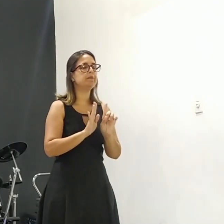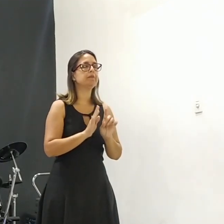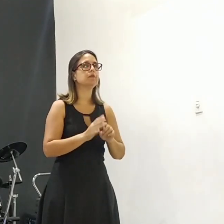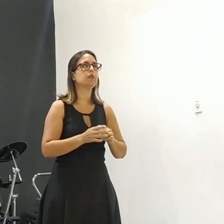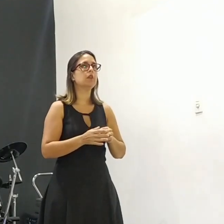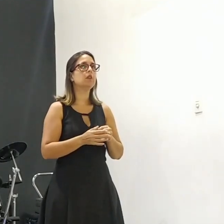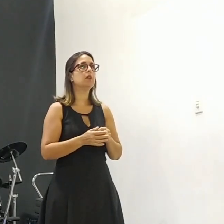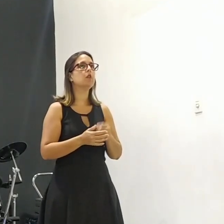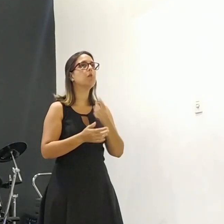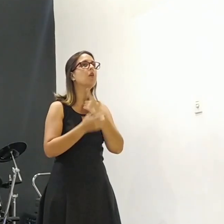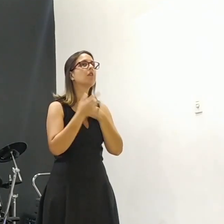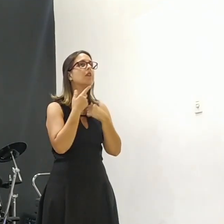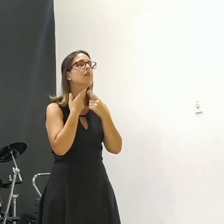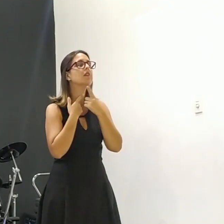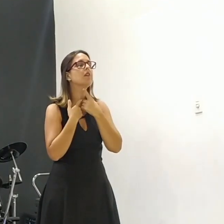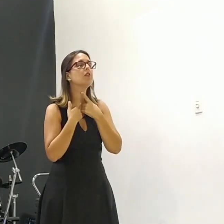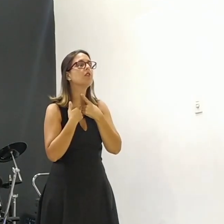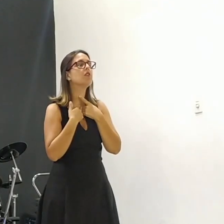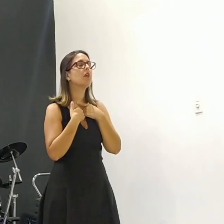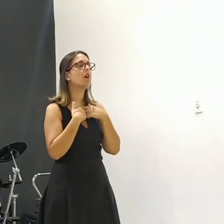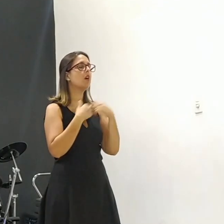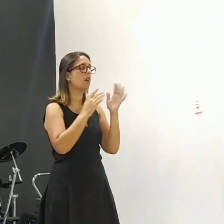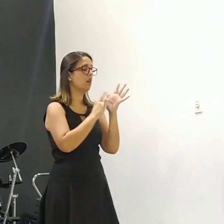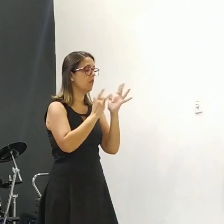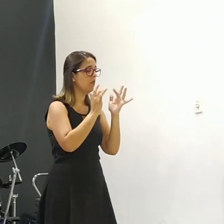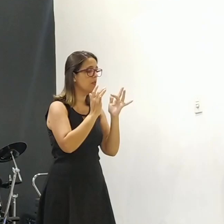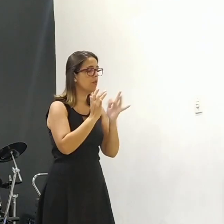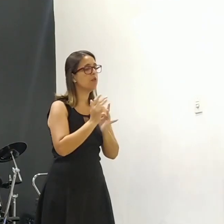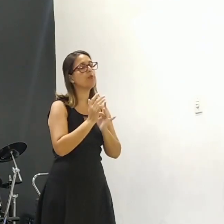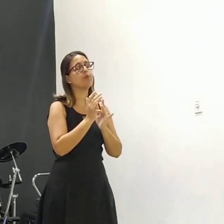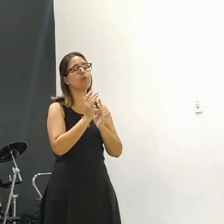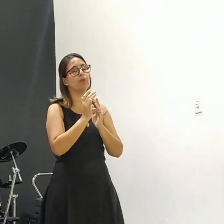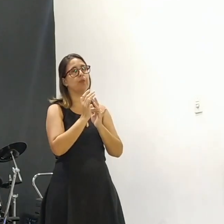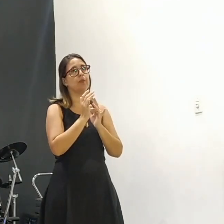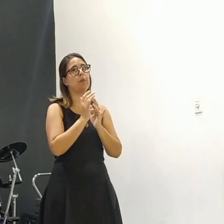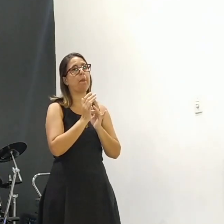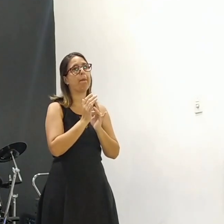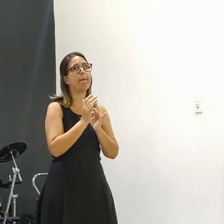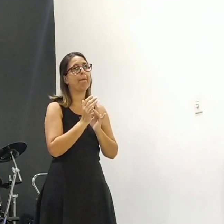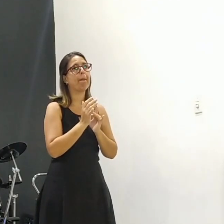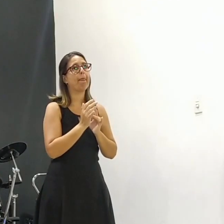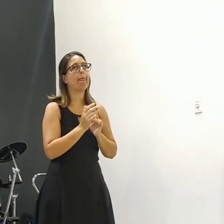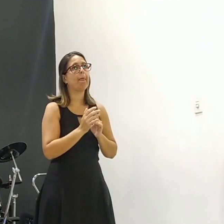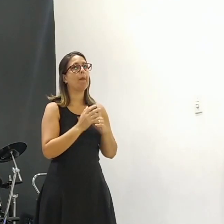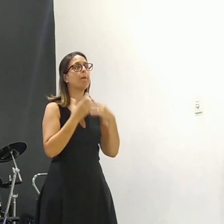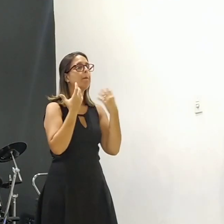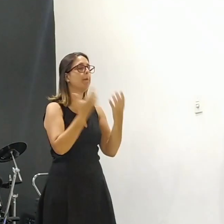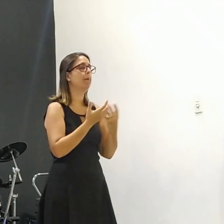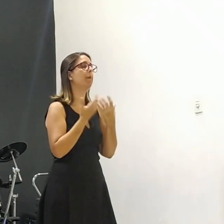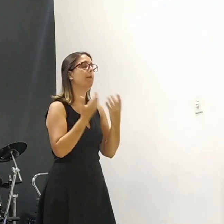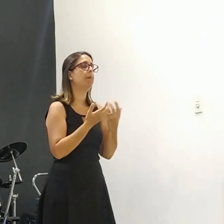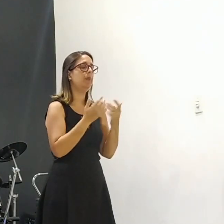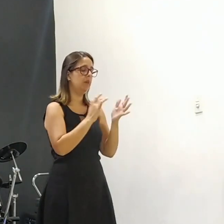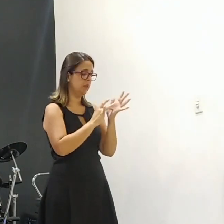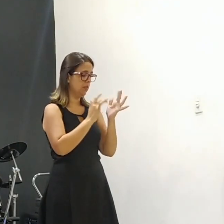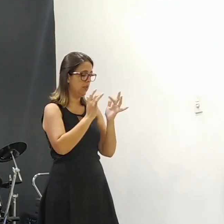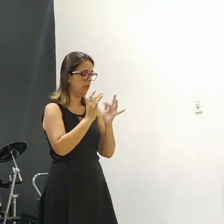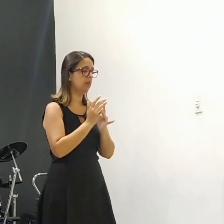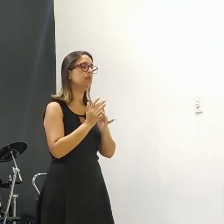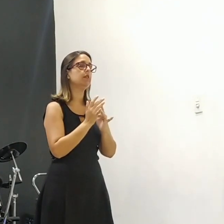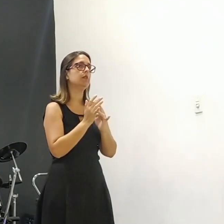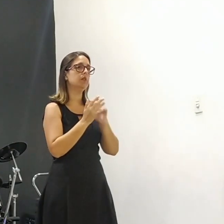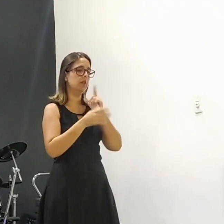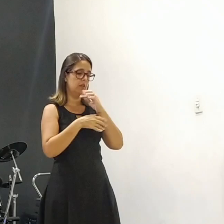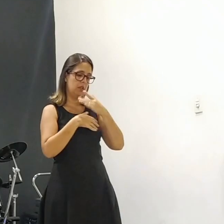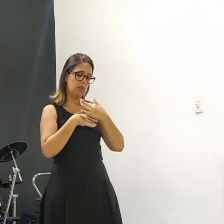pode desfrutar dessas águas, você pode se mover dessas águas, dessa fonte que Deus abriu